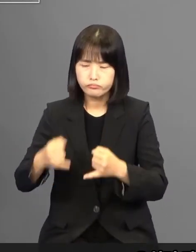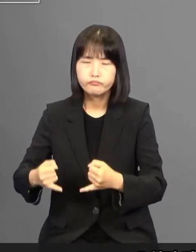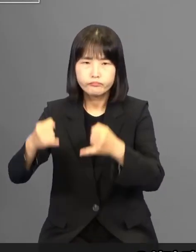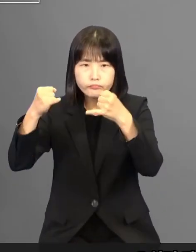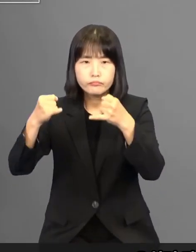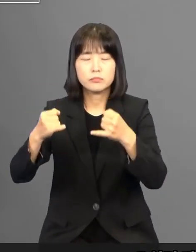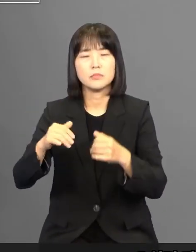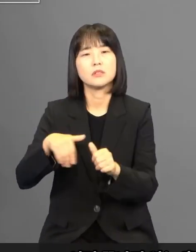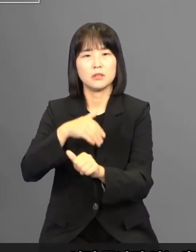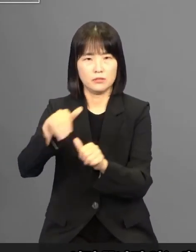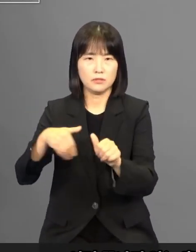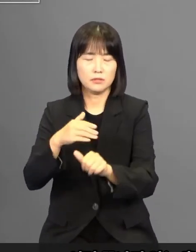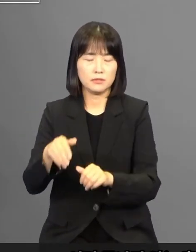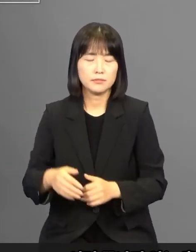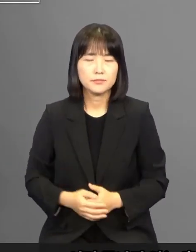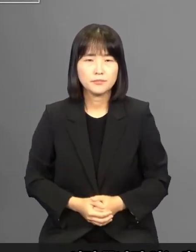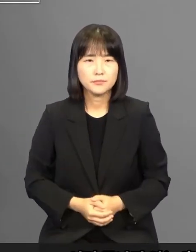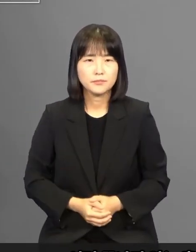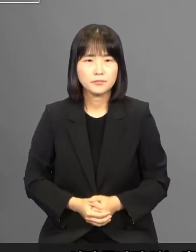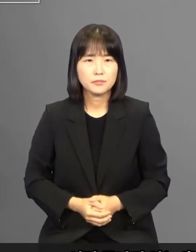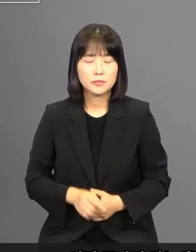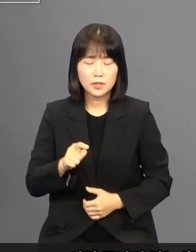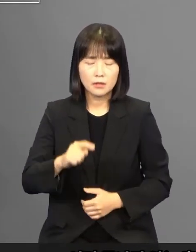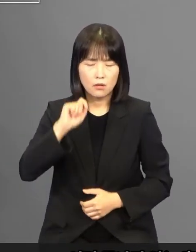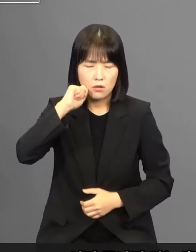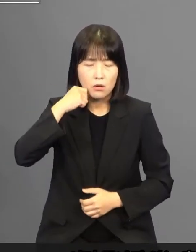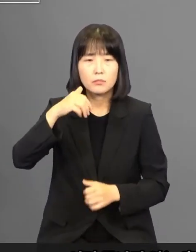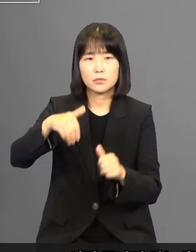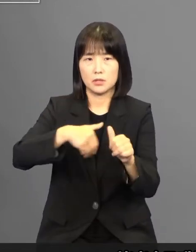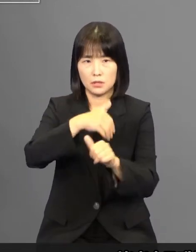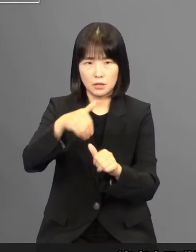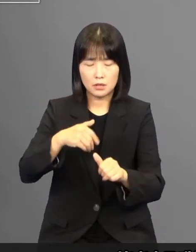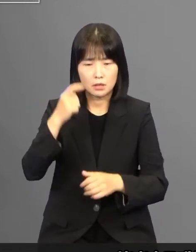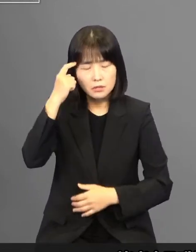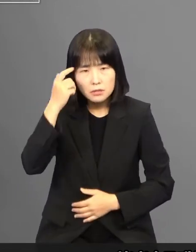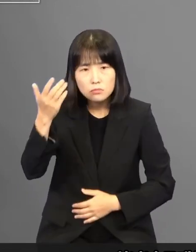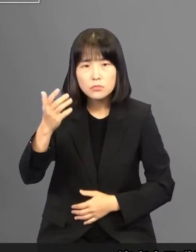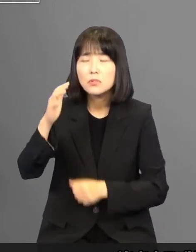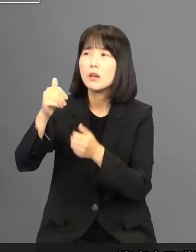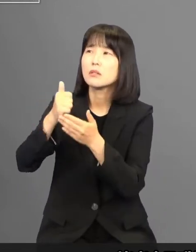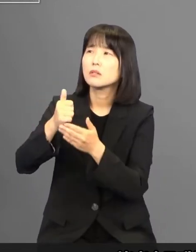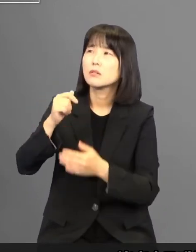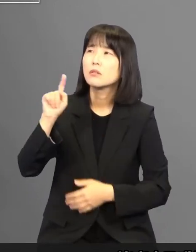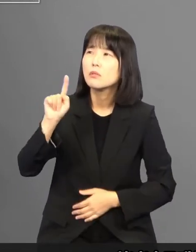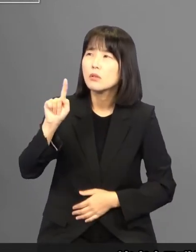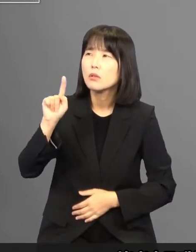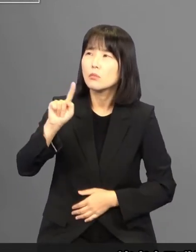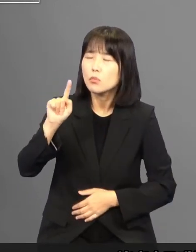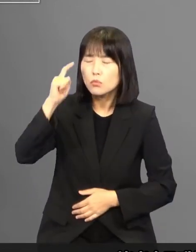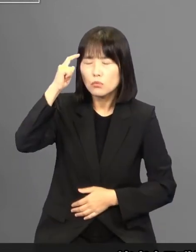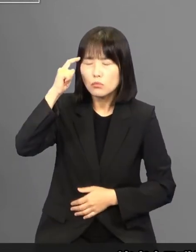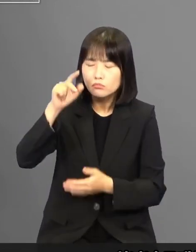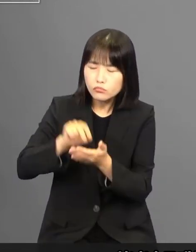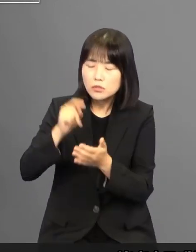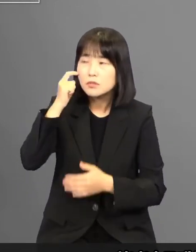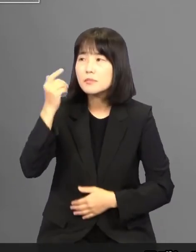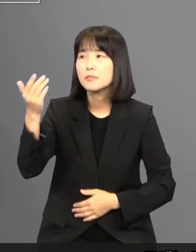거죠. 이런 끝나지 않는 흉년 앞에서 이런 질문을 합니다. 하나님 도대체 무엇이